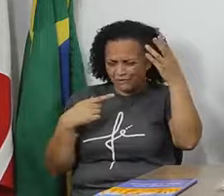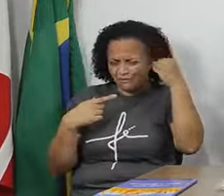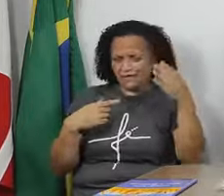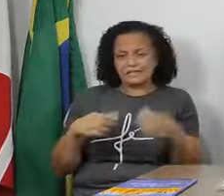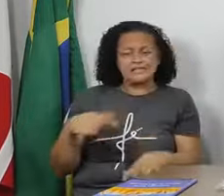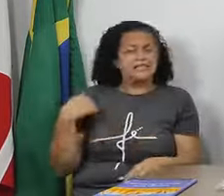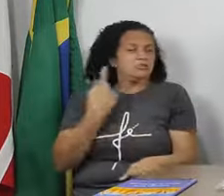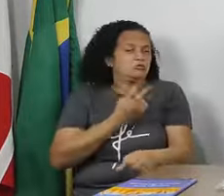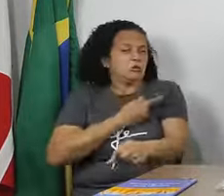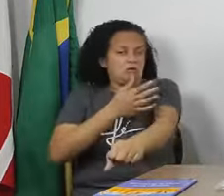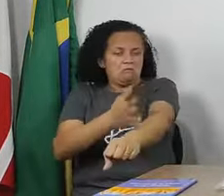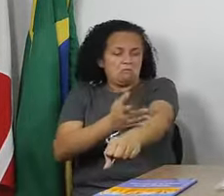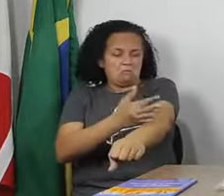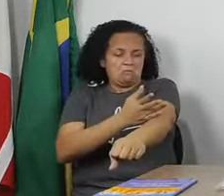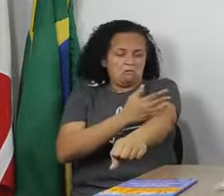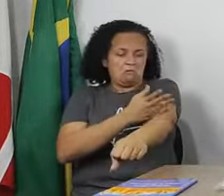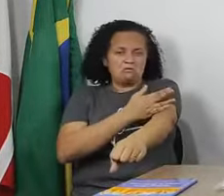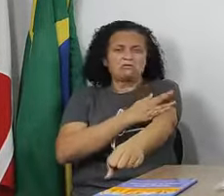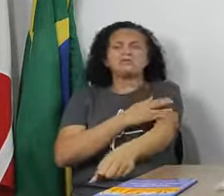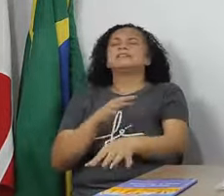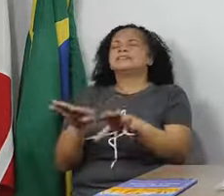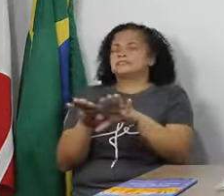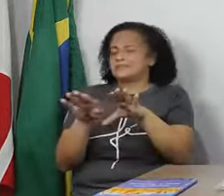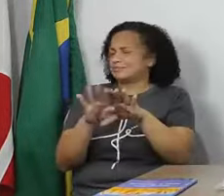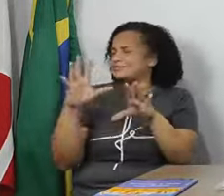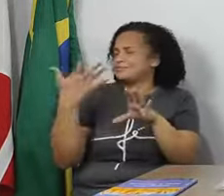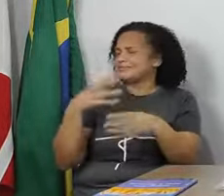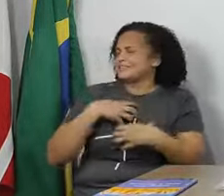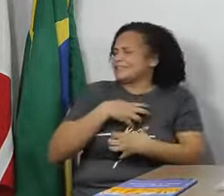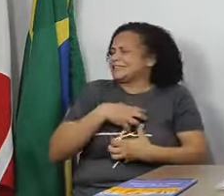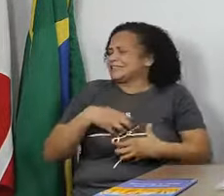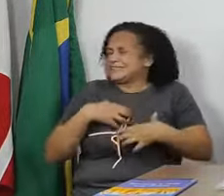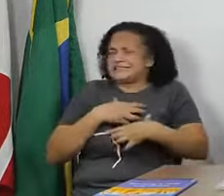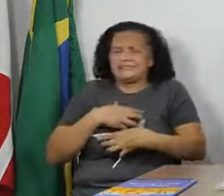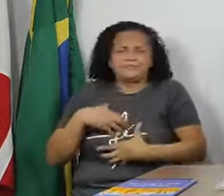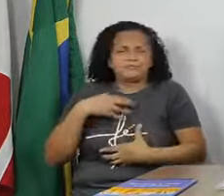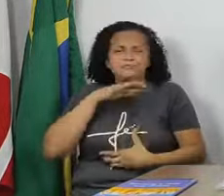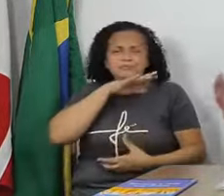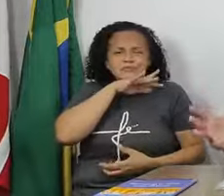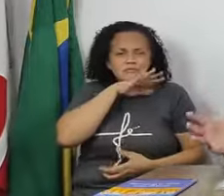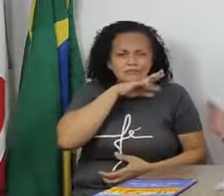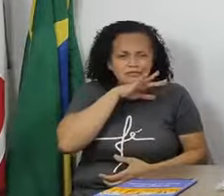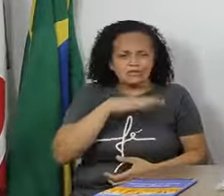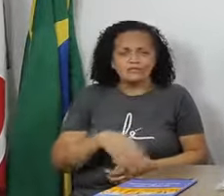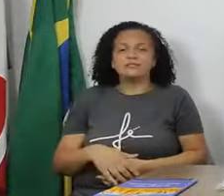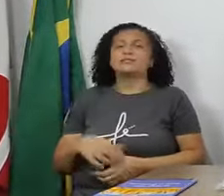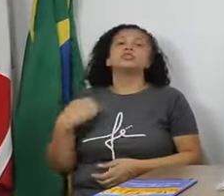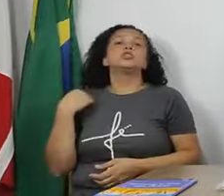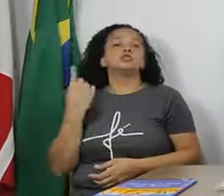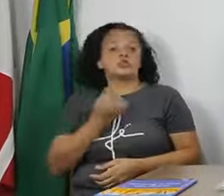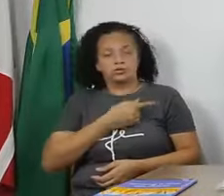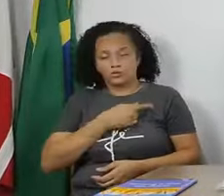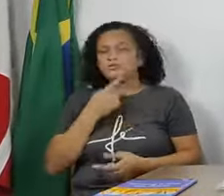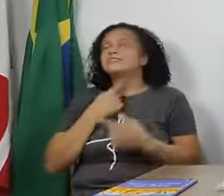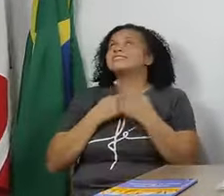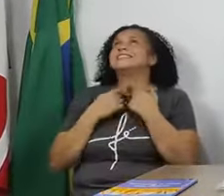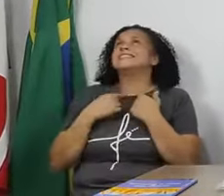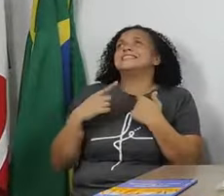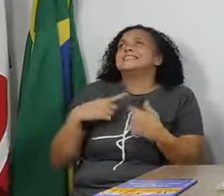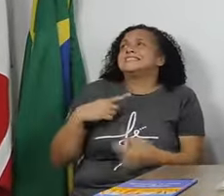são atacadas com emoções negativas, sentimentos negativos. A nossa vontade, né, com a